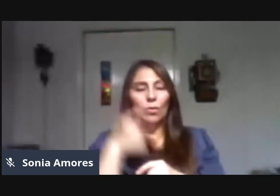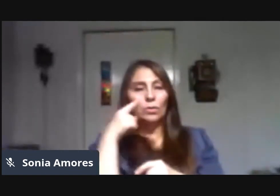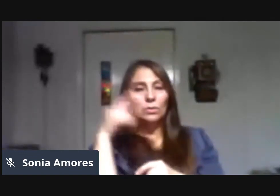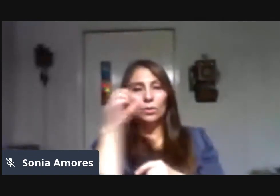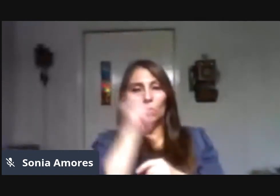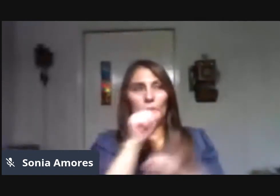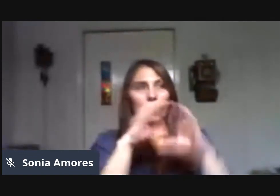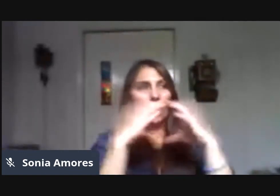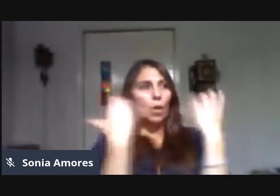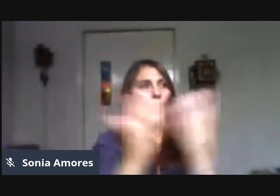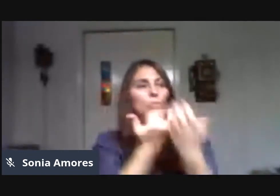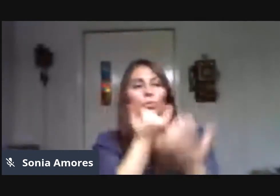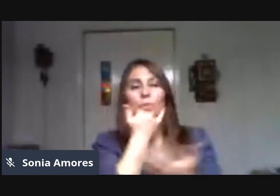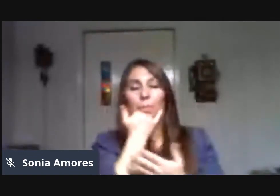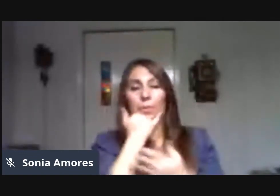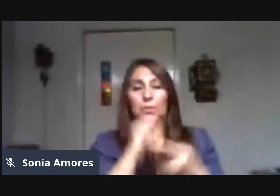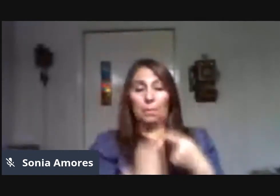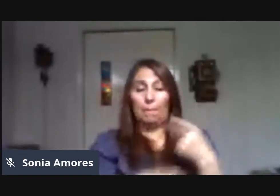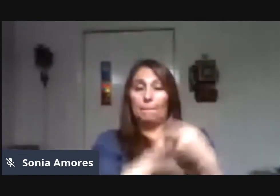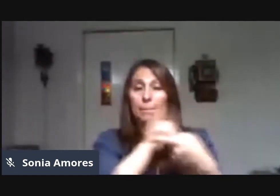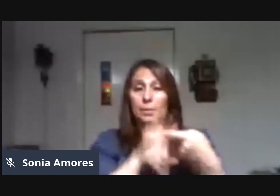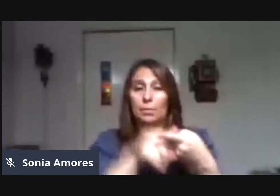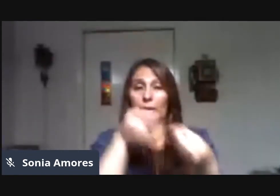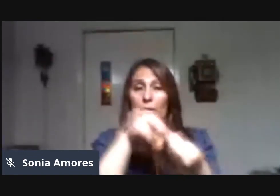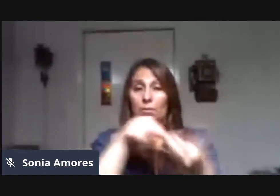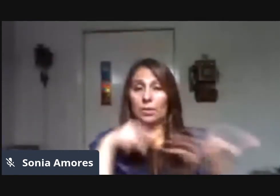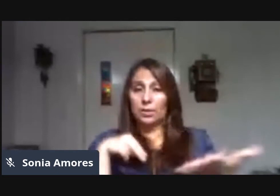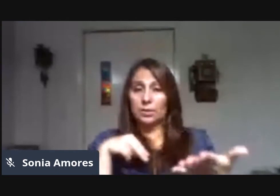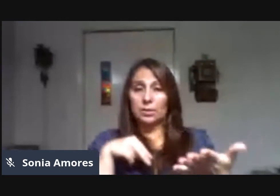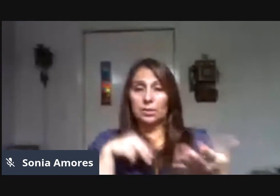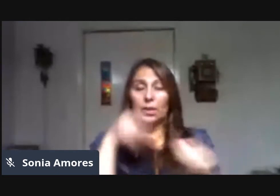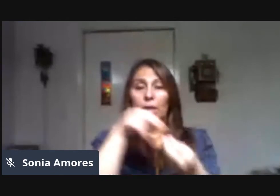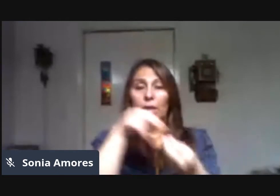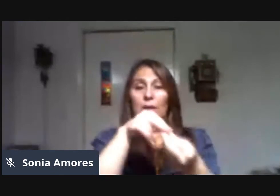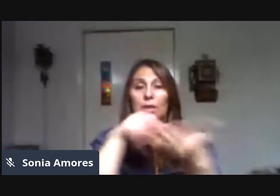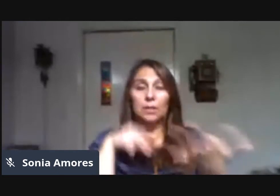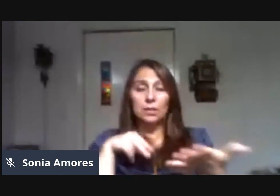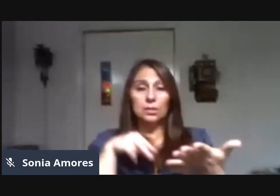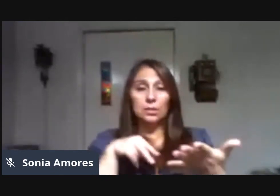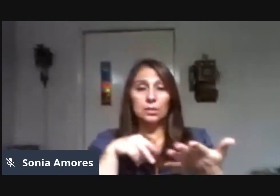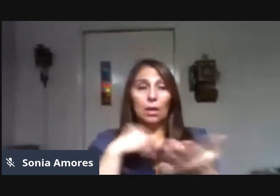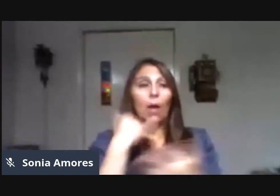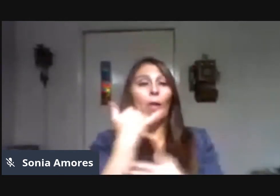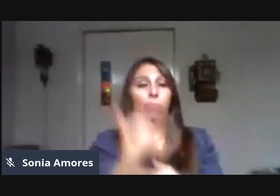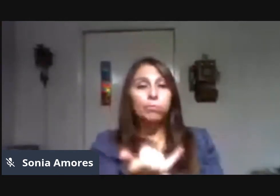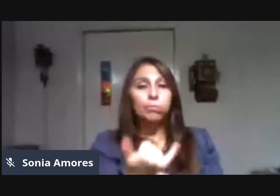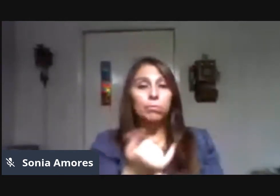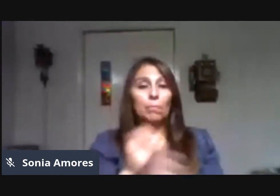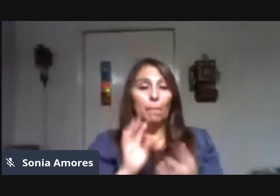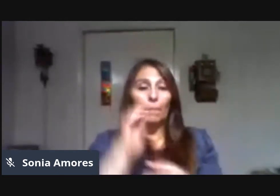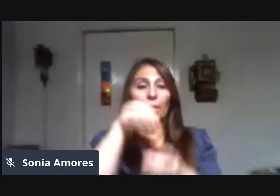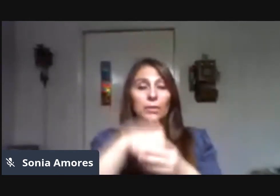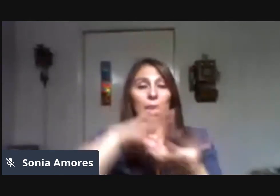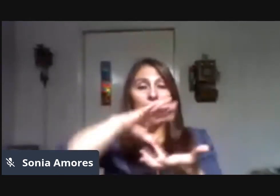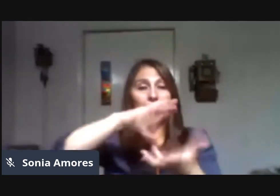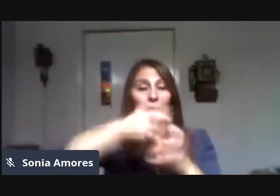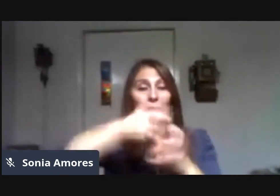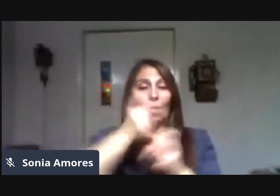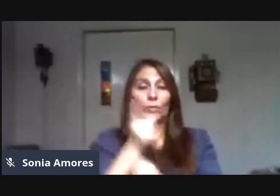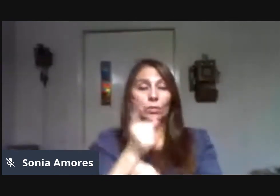¿sí? Primero, una crisis civilizatoria, esa crisis civilizatoria enmarcada en una geopolítica mundial y disputa de